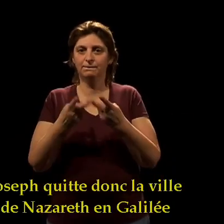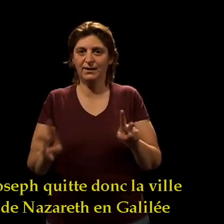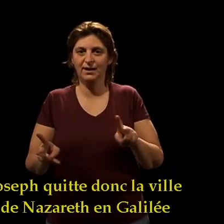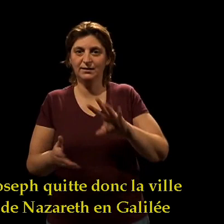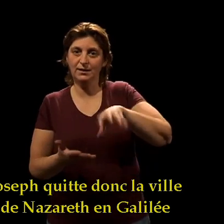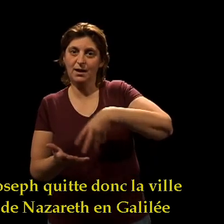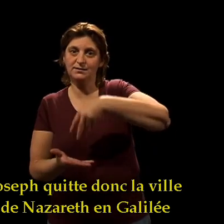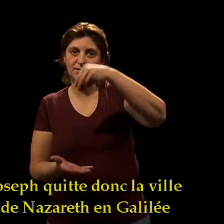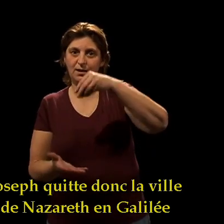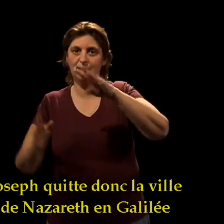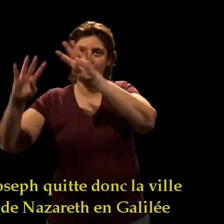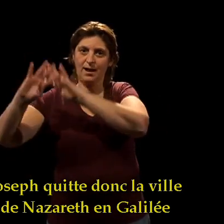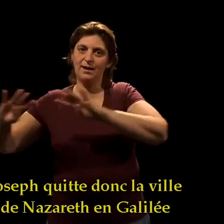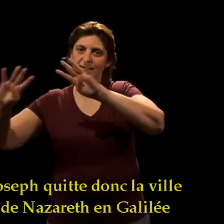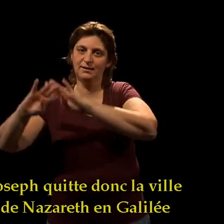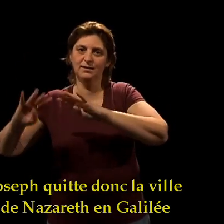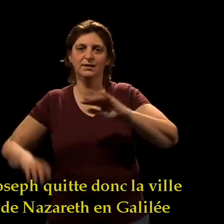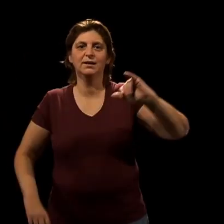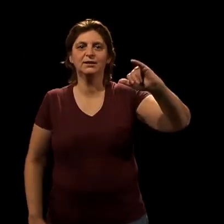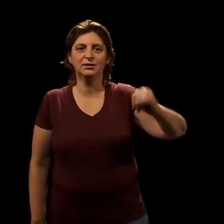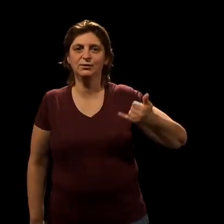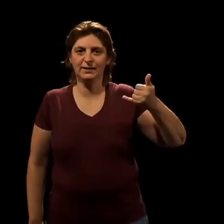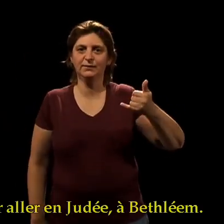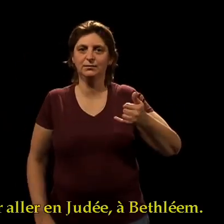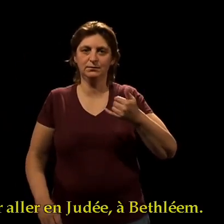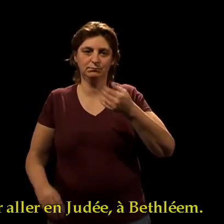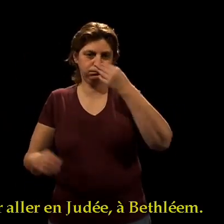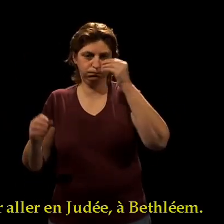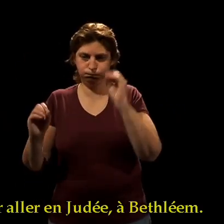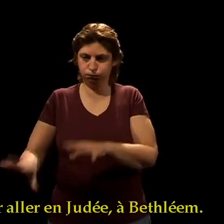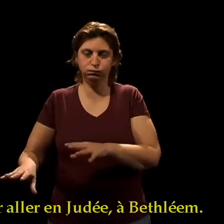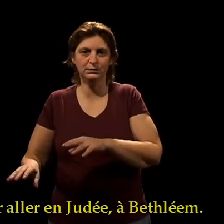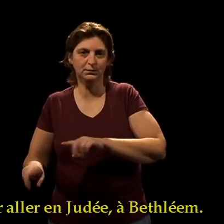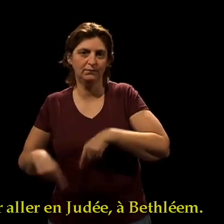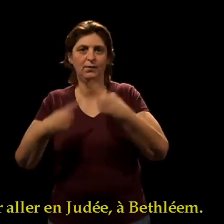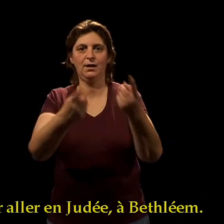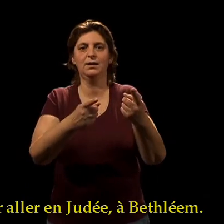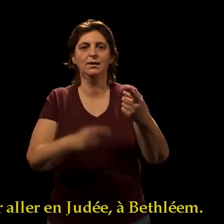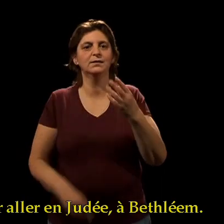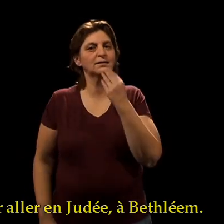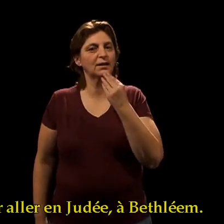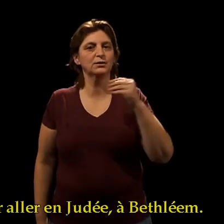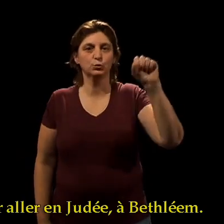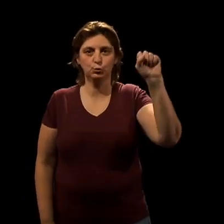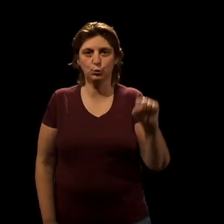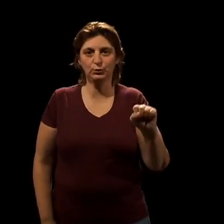Joseph quitte donc la ville de Nazareth en Galilée pour aller en Judée,